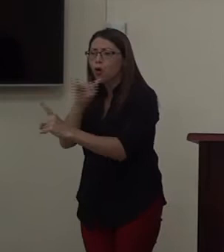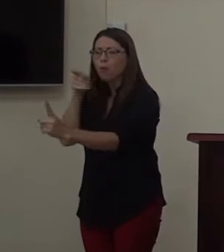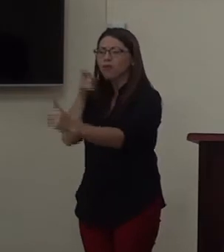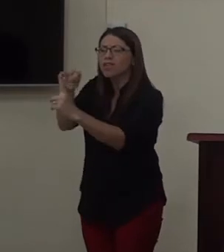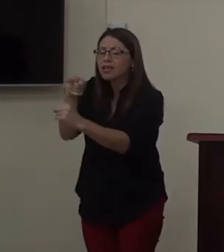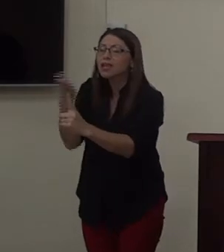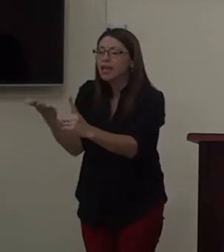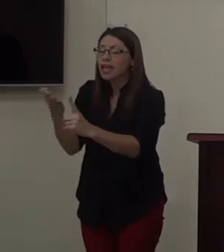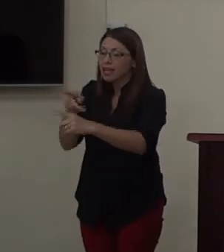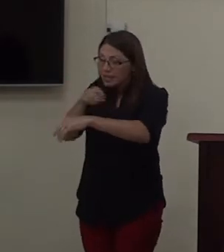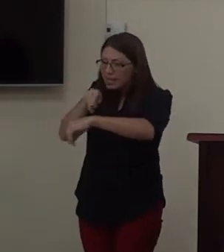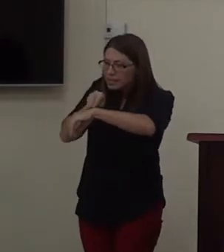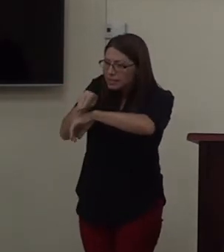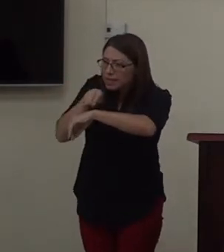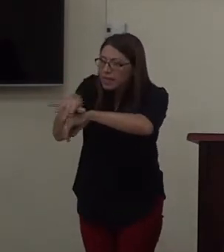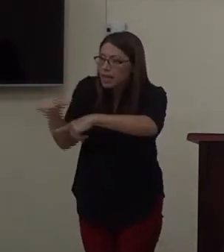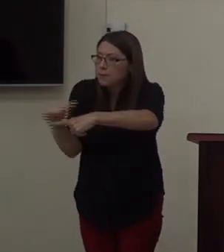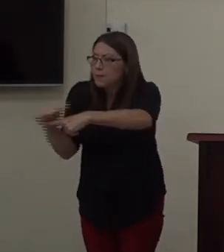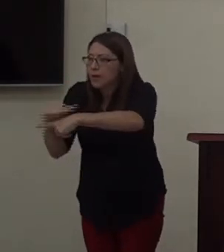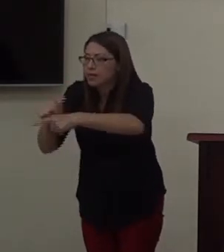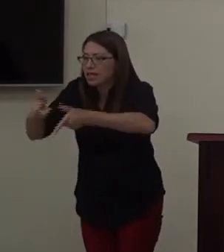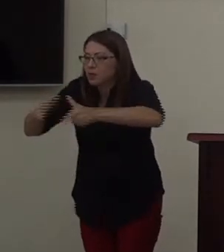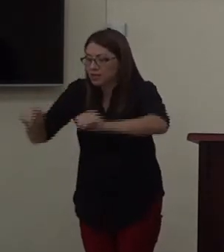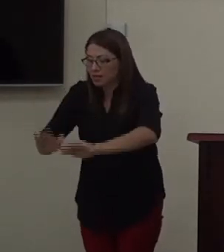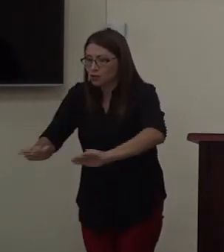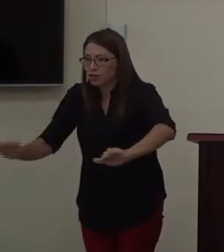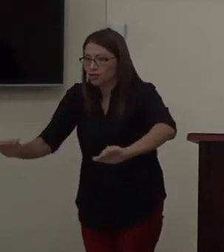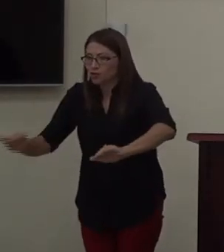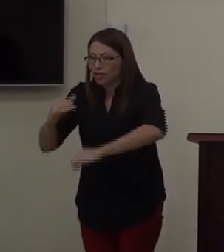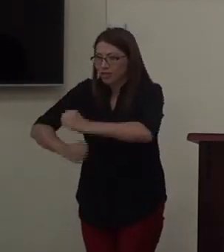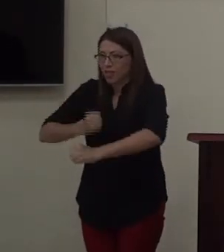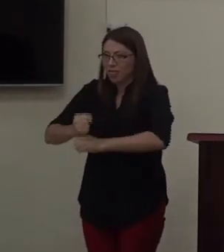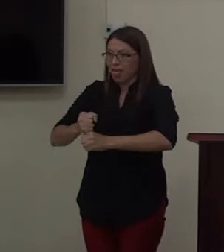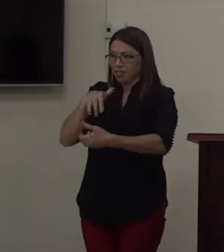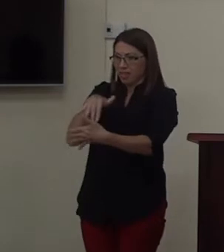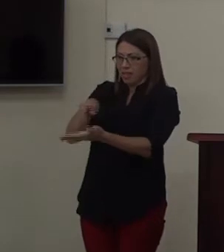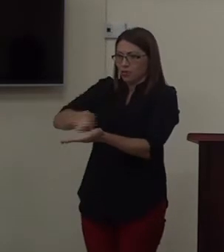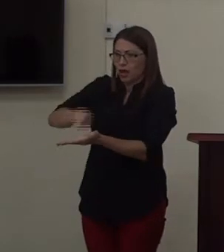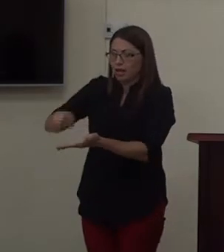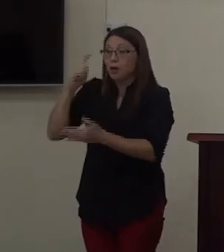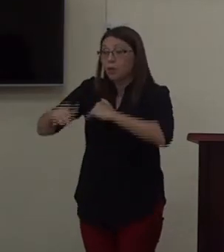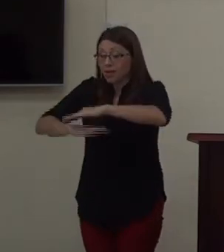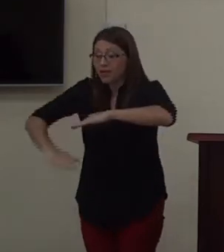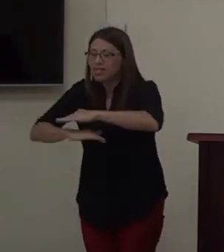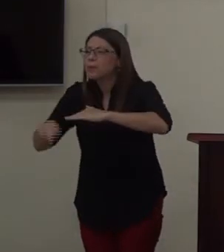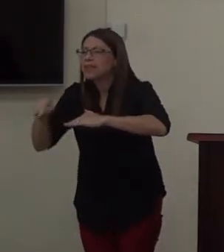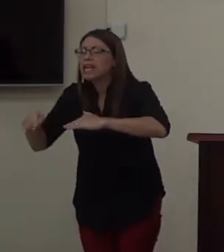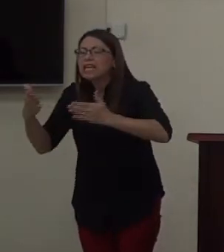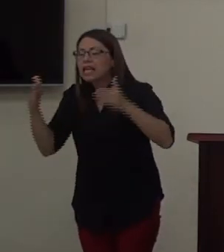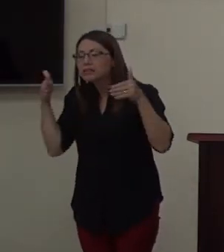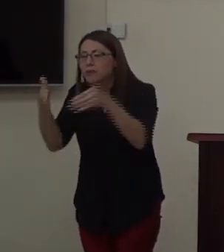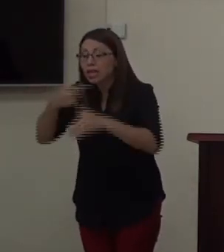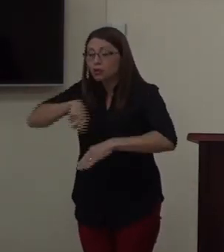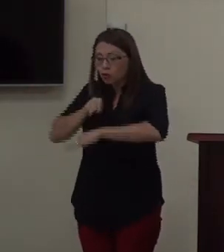incidir en las prácticas lingüísticas de los niños en edad escolar, porque básicamente la noción aquí es que